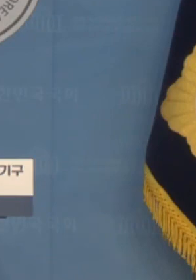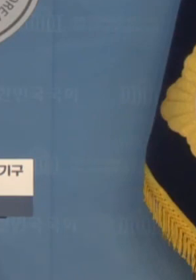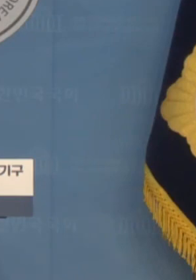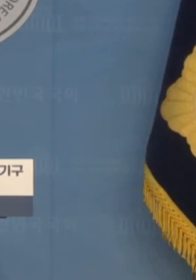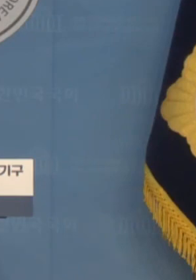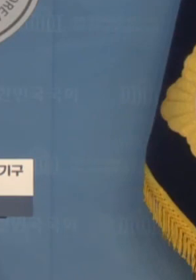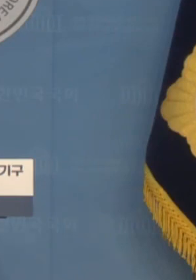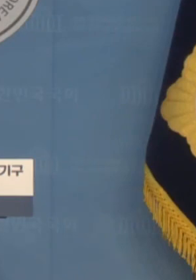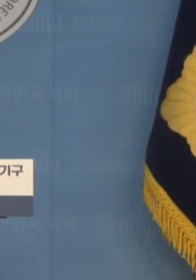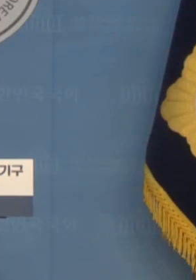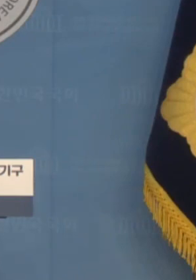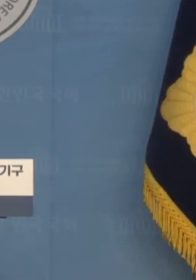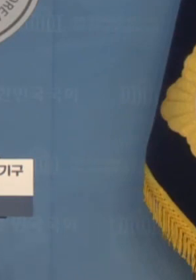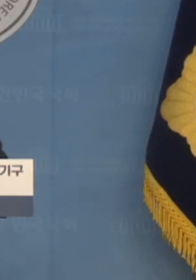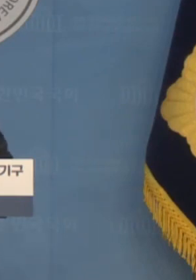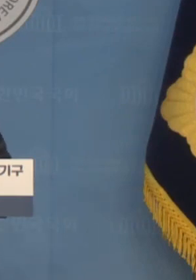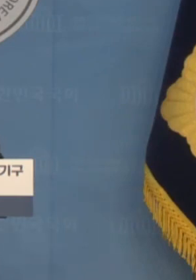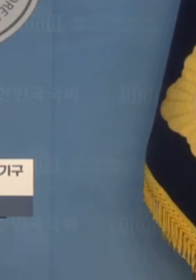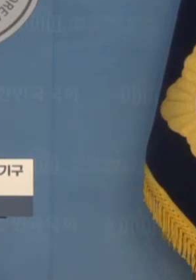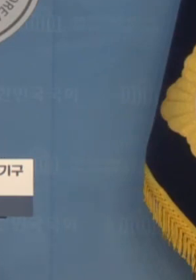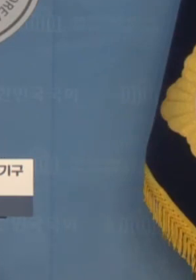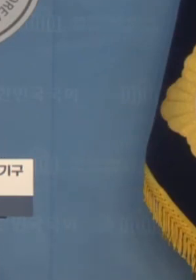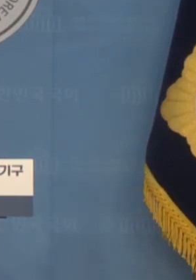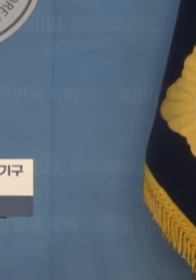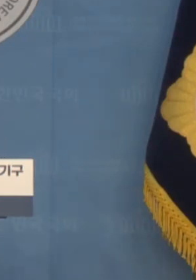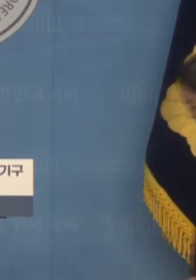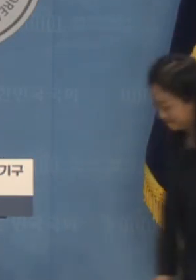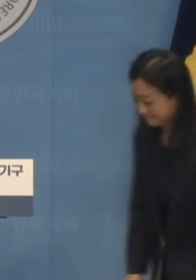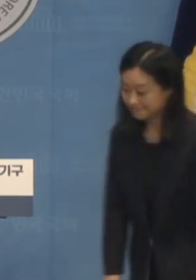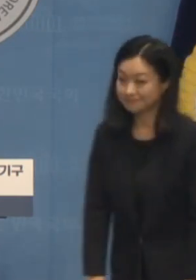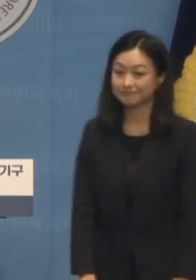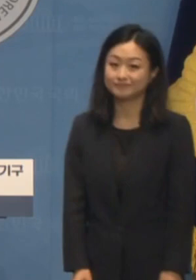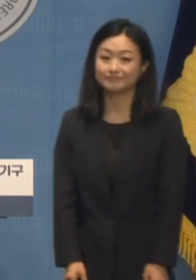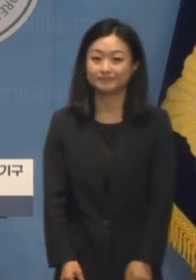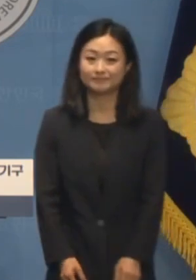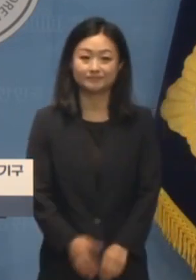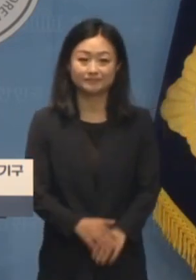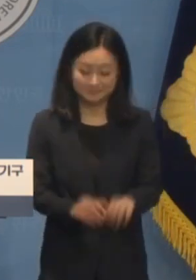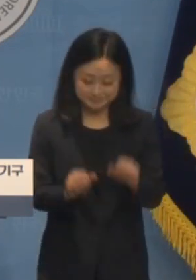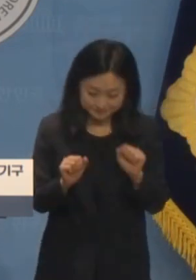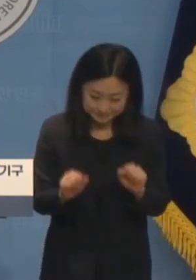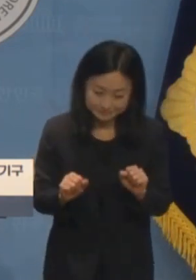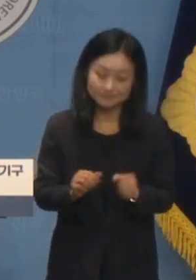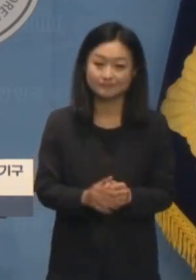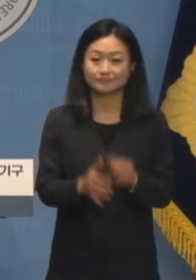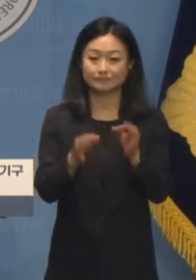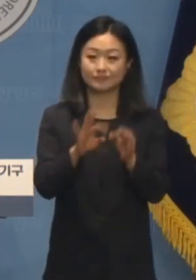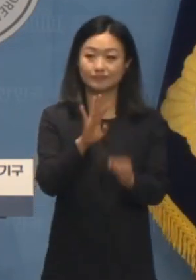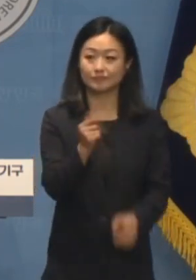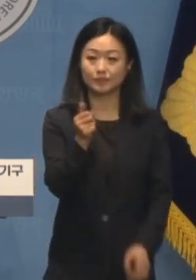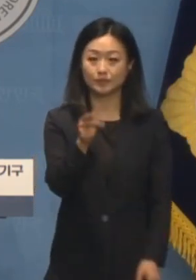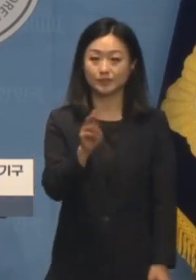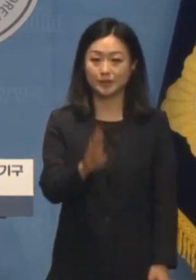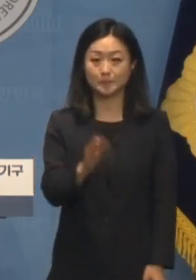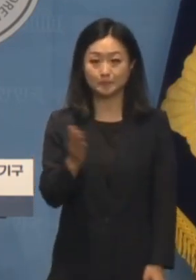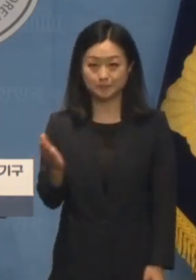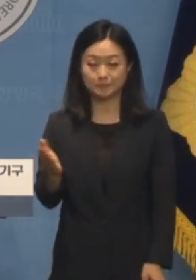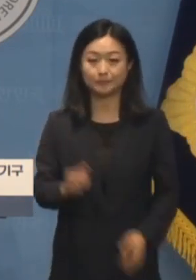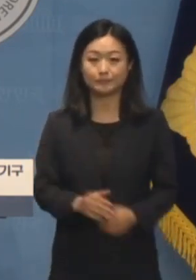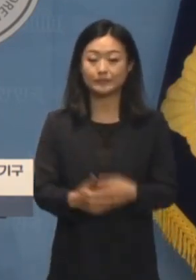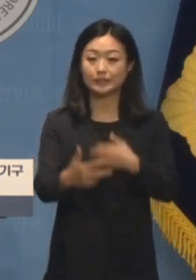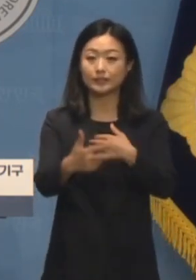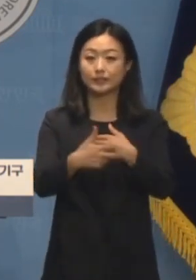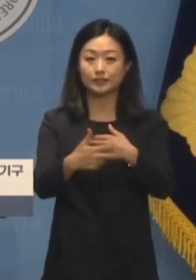아니 예 계십시오 예 안녕하십니까 조국 혁신당 대변인 김보협입니다 의료